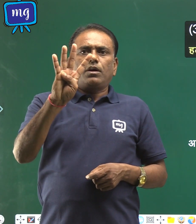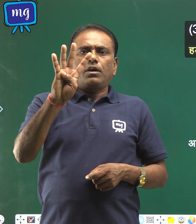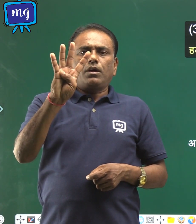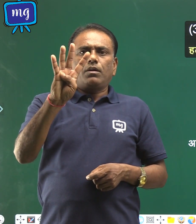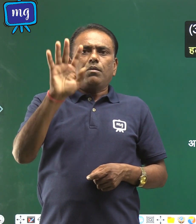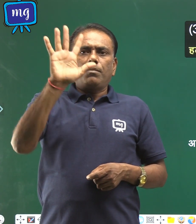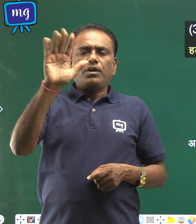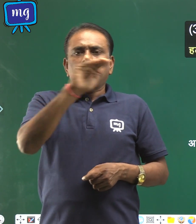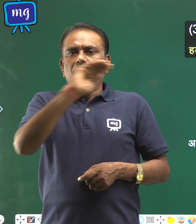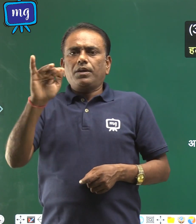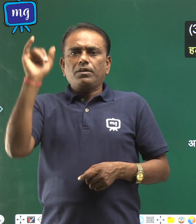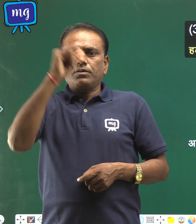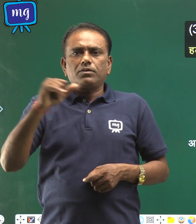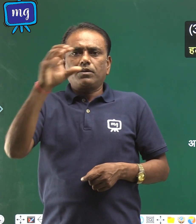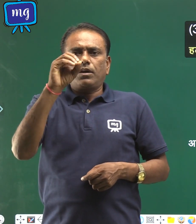45/60